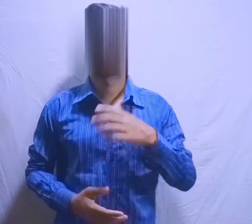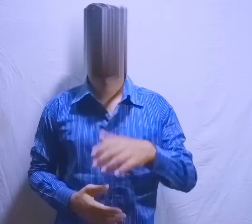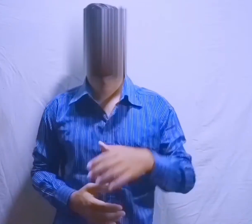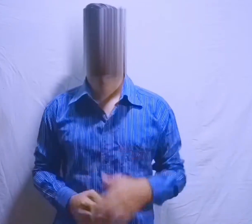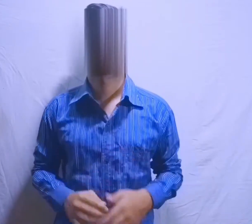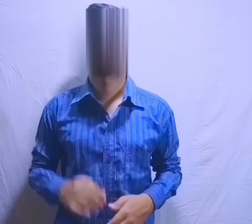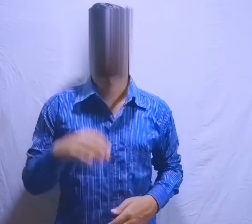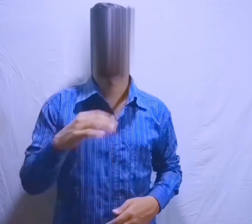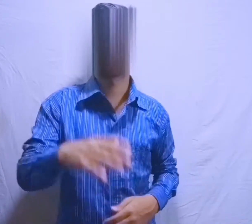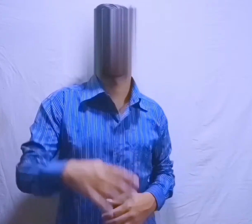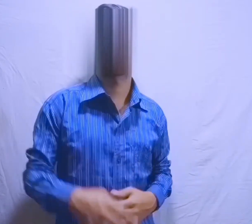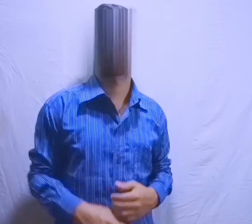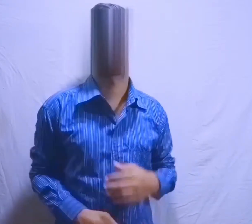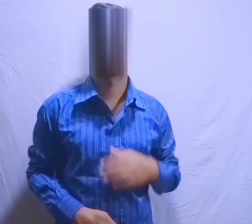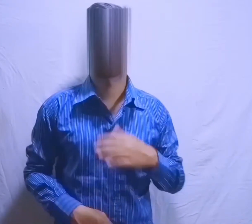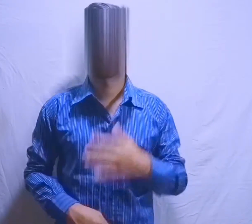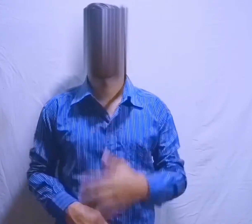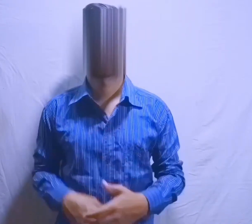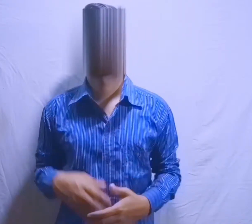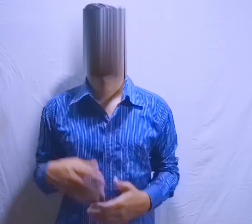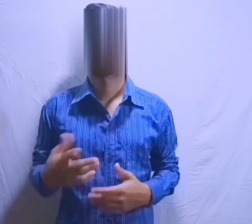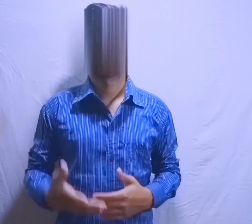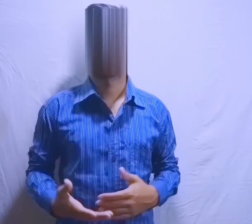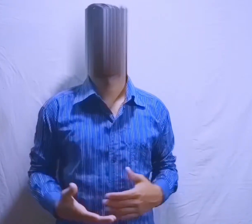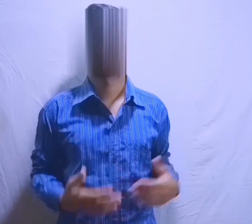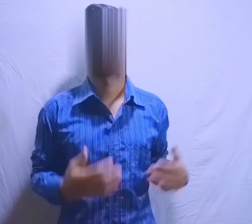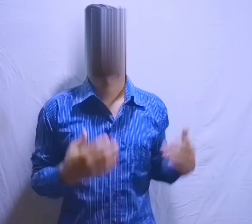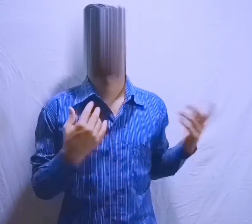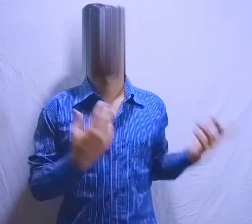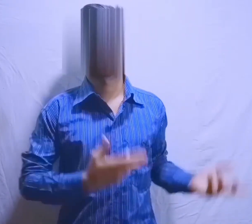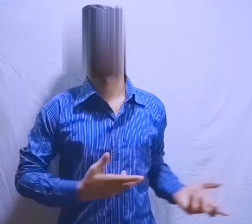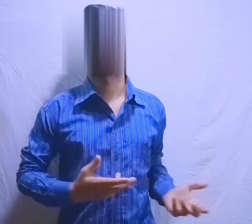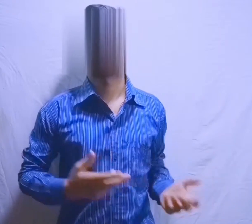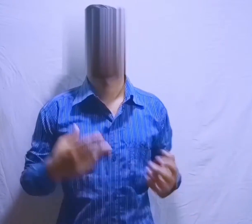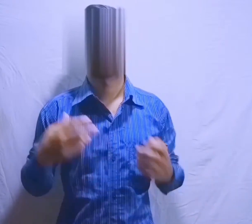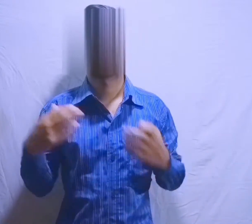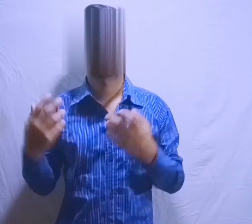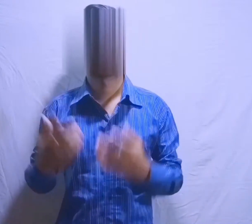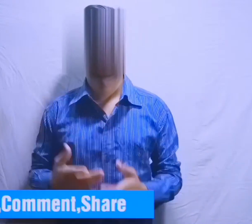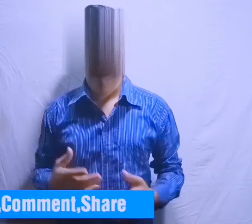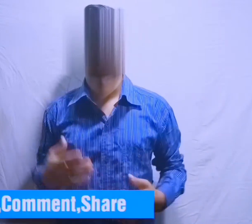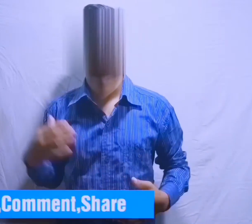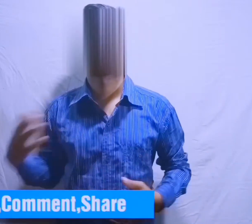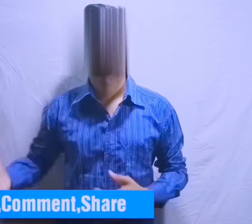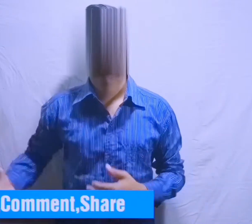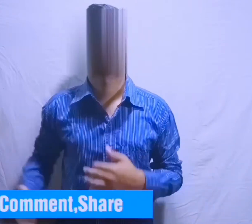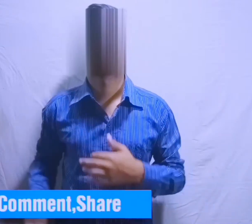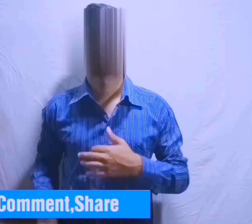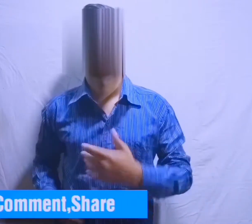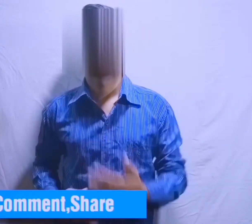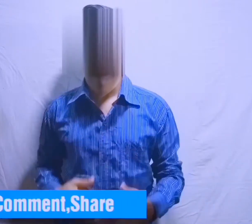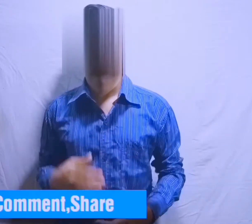ঔষধি গুণ শরীরের জন্য খুব উপকারী। নিয়মিত আদা খাওয়ার অভ্যাস একাধিক রোগ থেকে